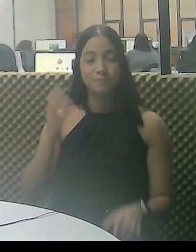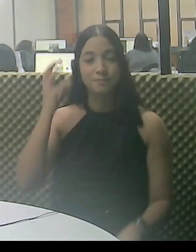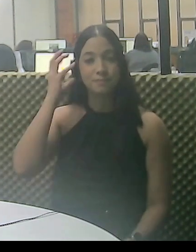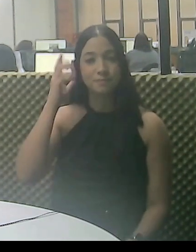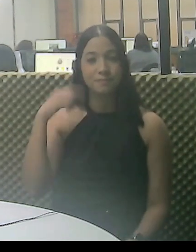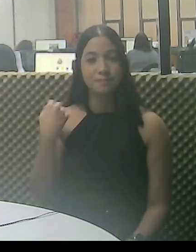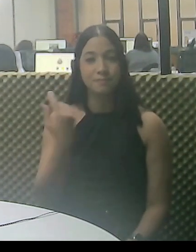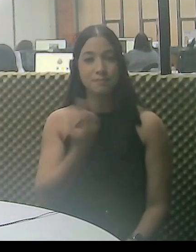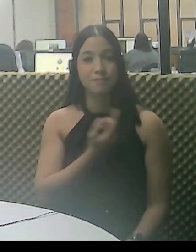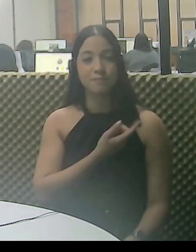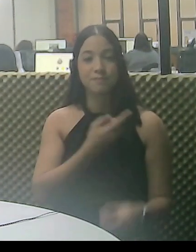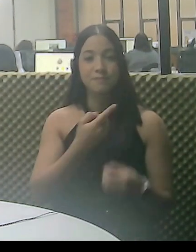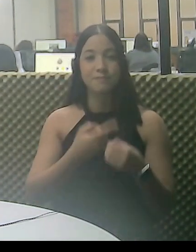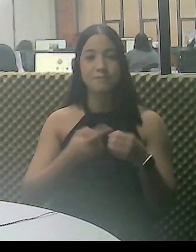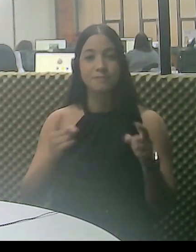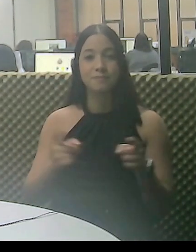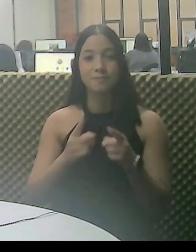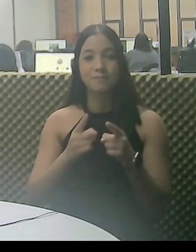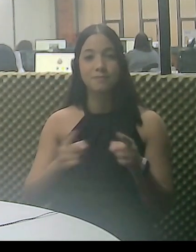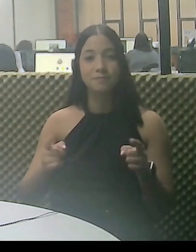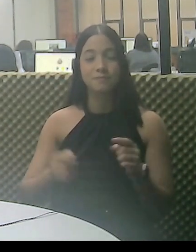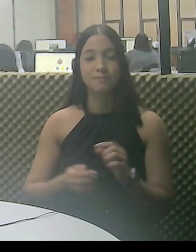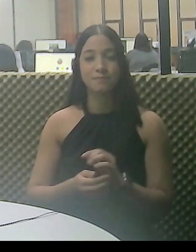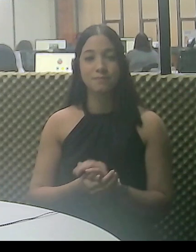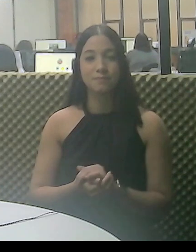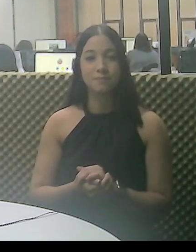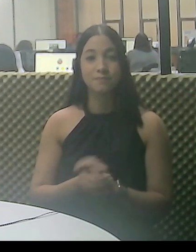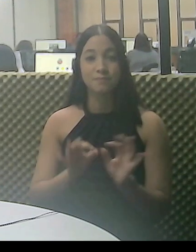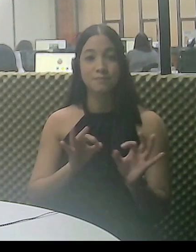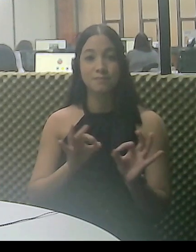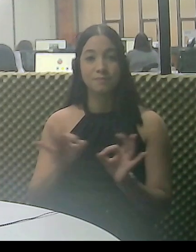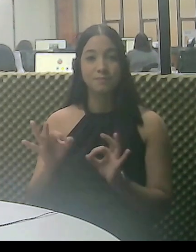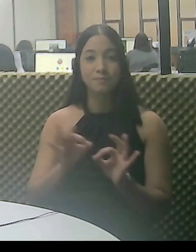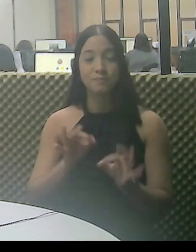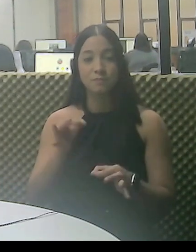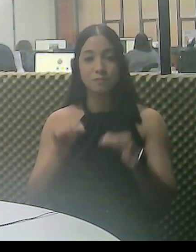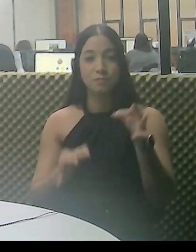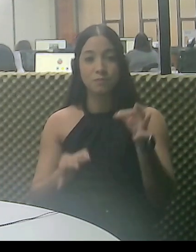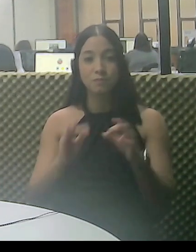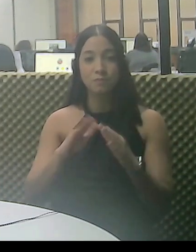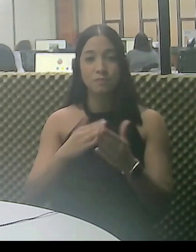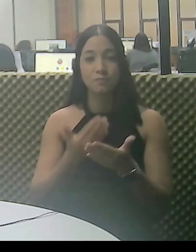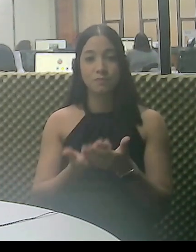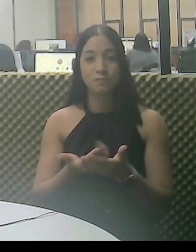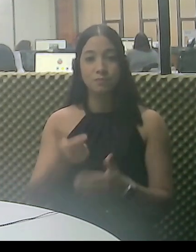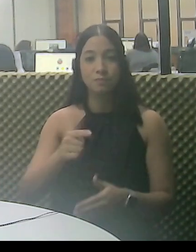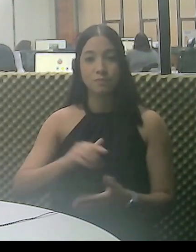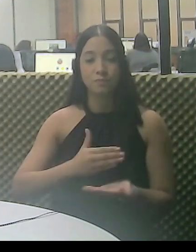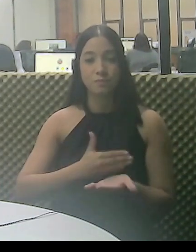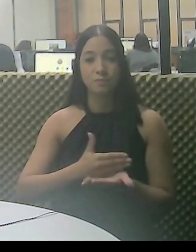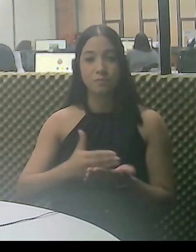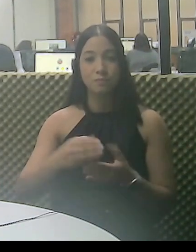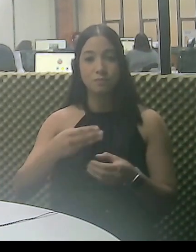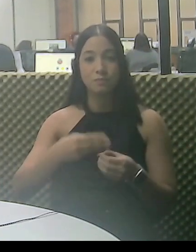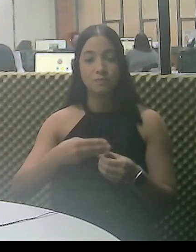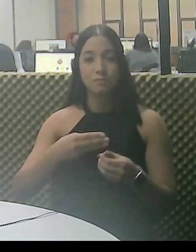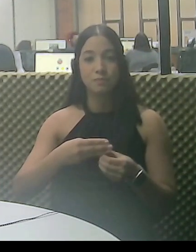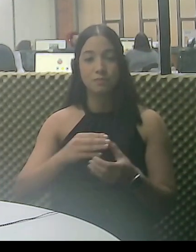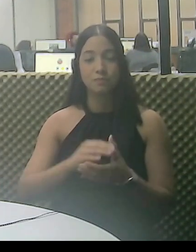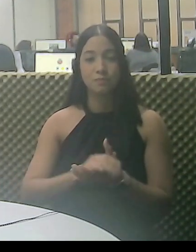Rádio Nossa Cidade. Programa Justiça na Escola e retomado nas escolas